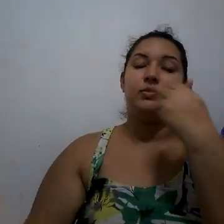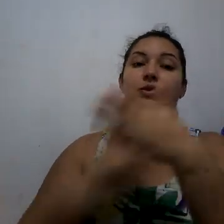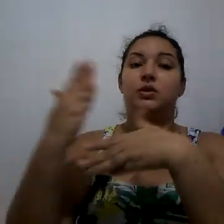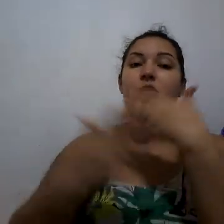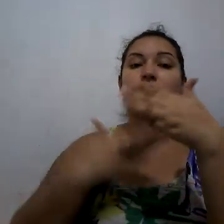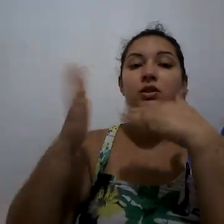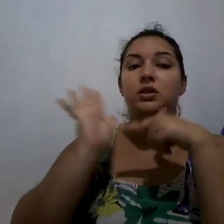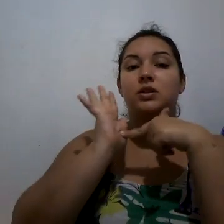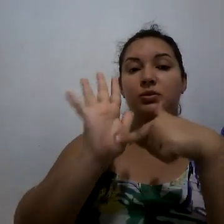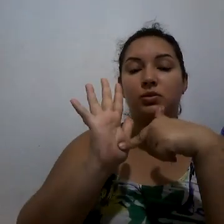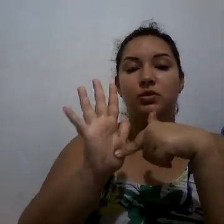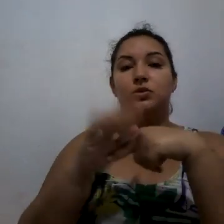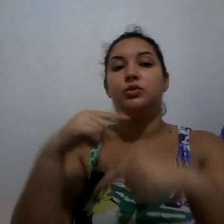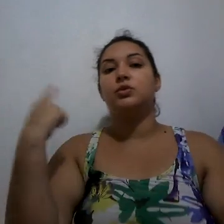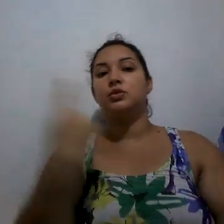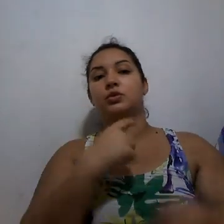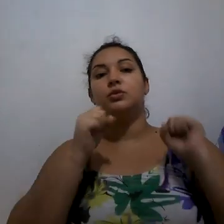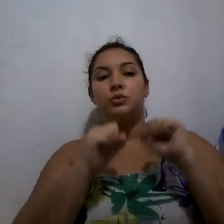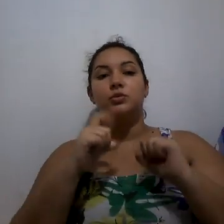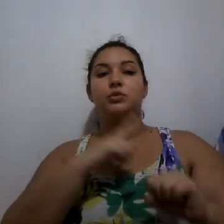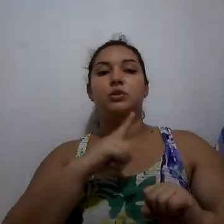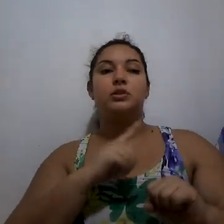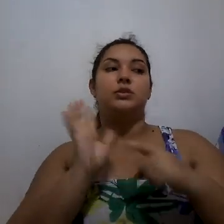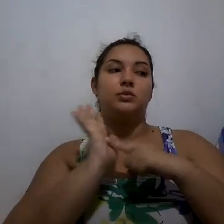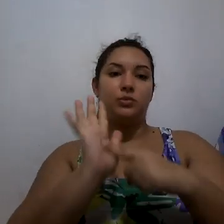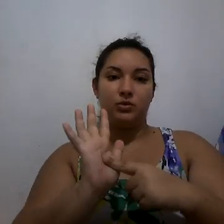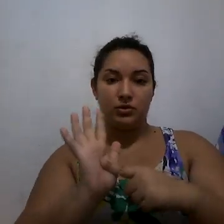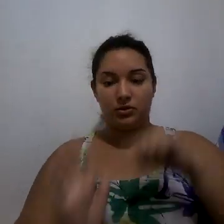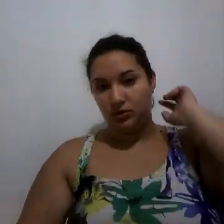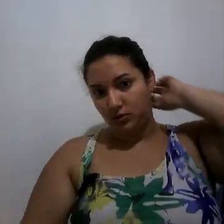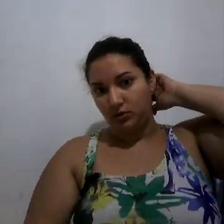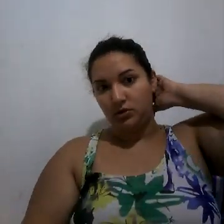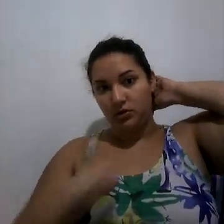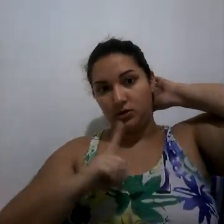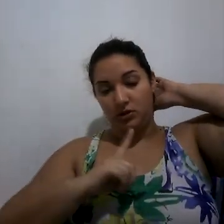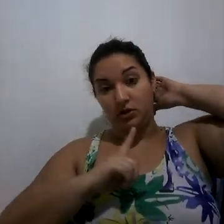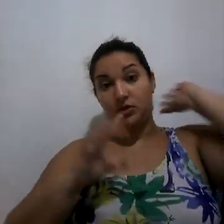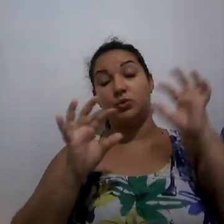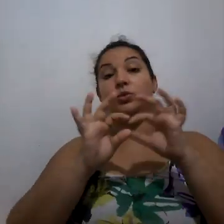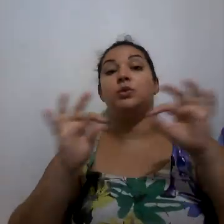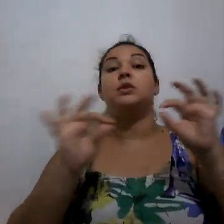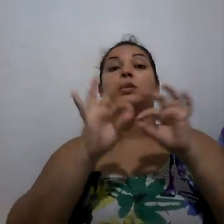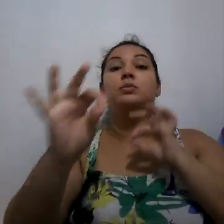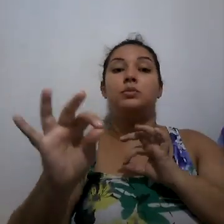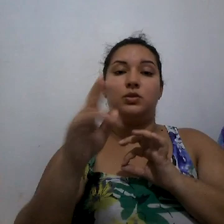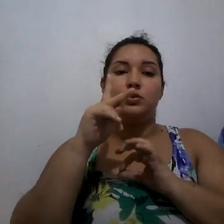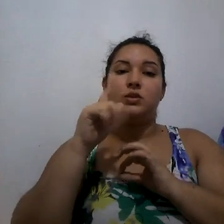amostra, nós podemos ter a amostra, nós podemos ter o tamanho da partícula, vamos supor o sal